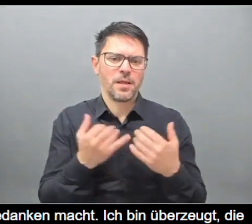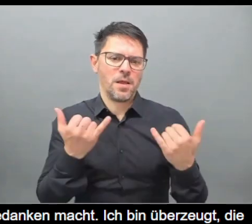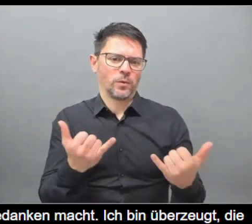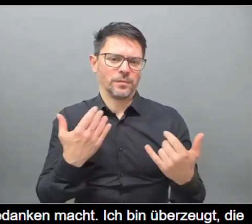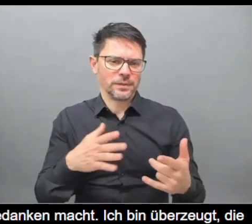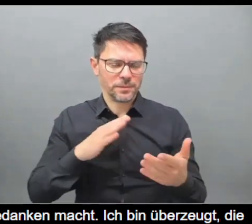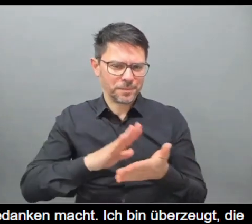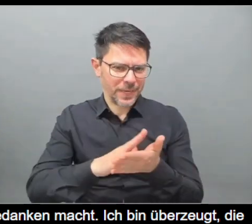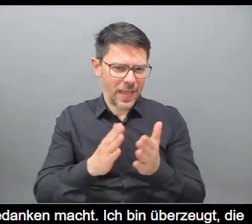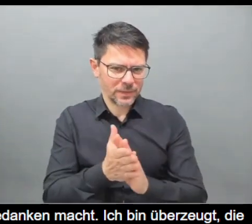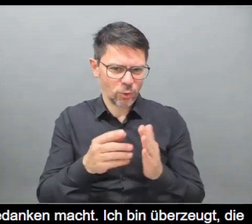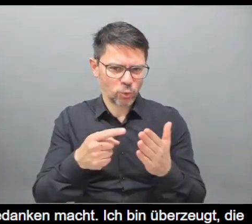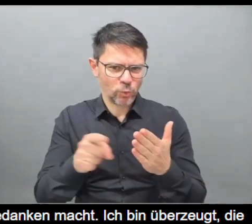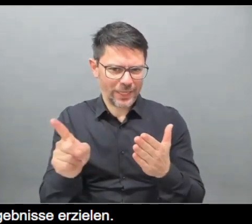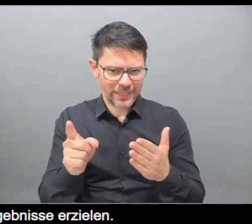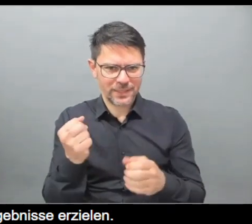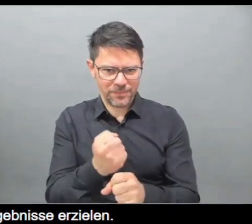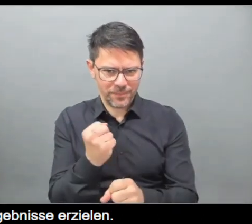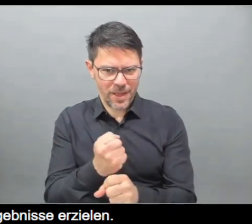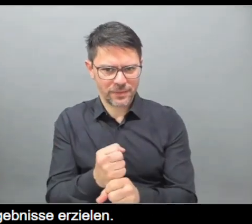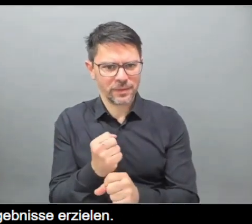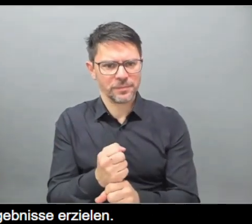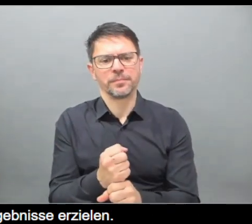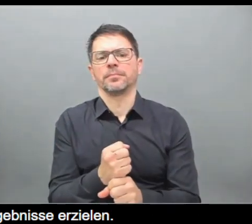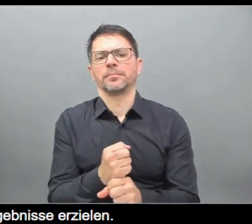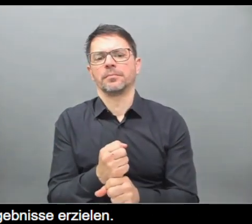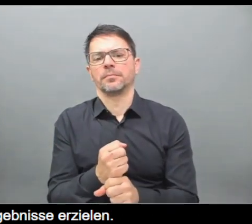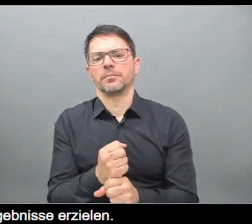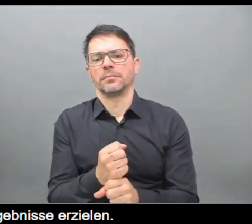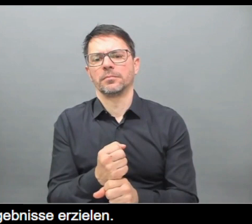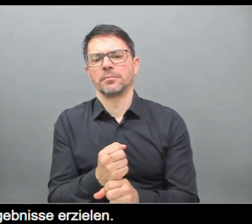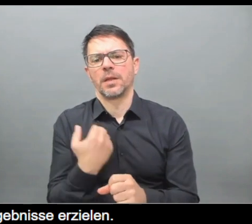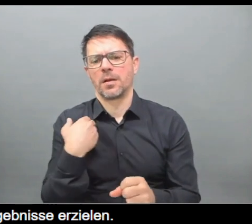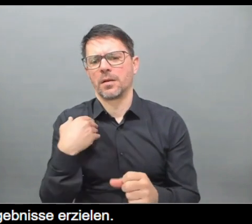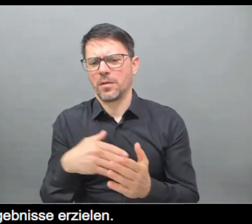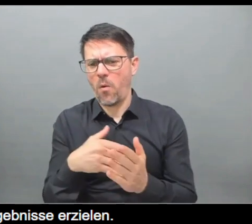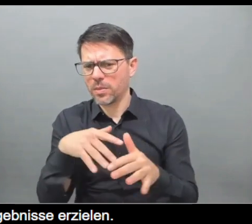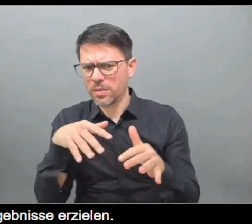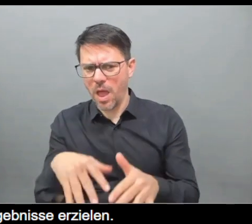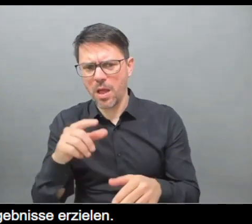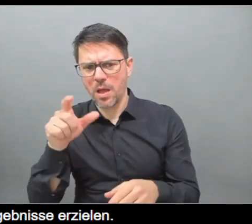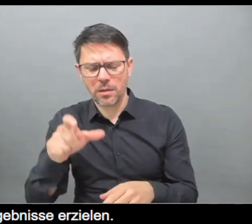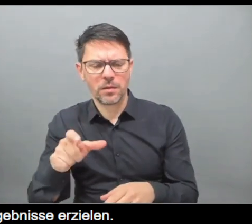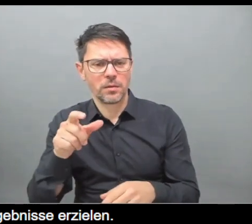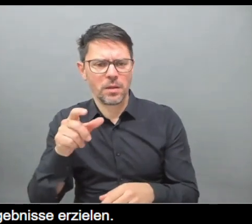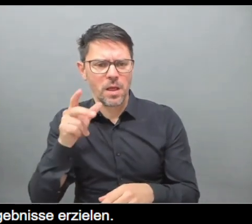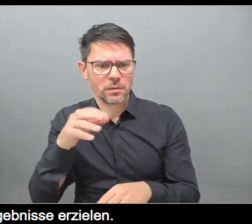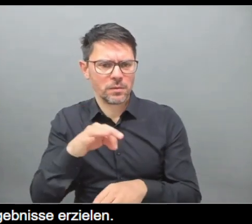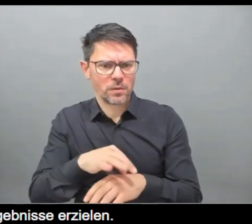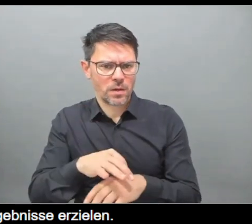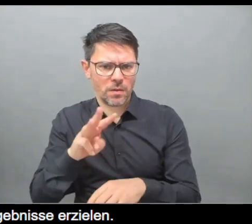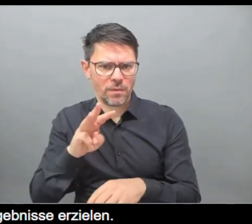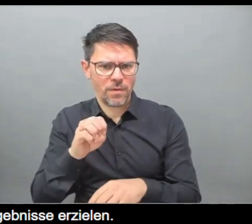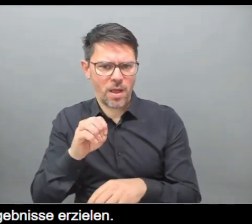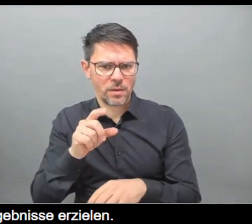diesem Praxischeck nicht standgehalten haben. Deswegen muss man einfach nochmal jetzt wirklich drangehen, von vorne nochmal zu